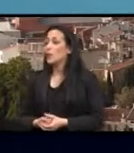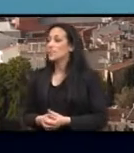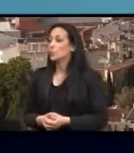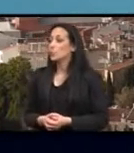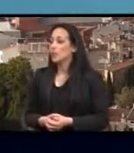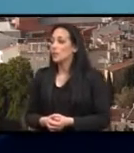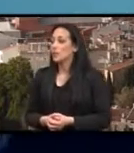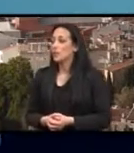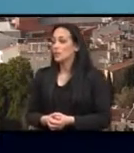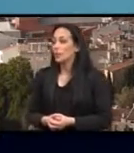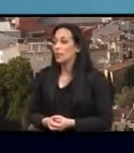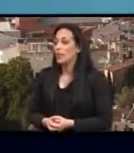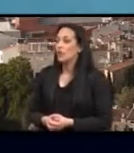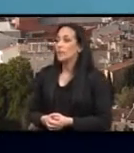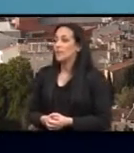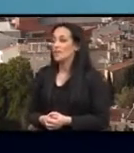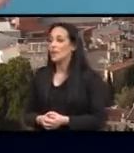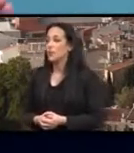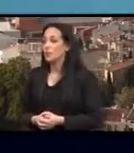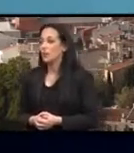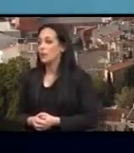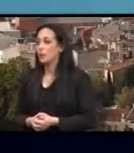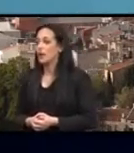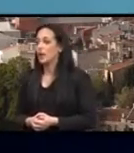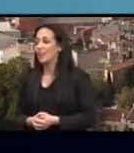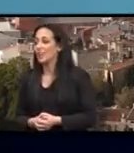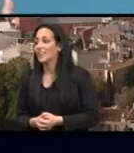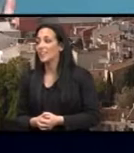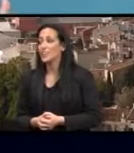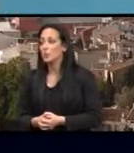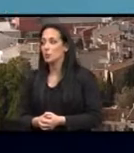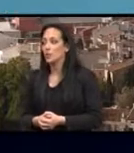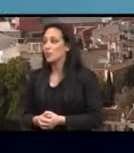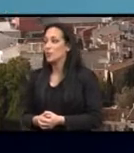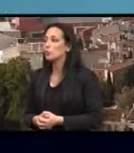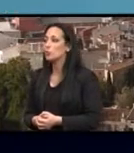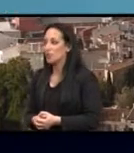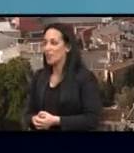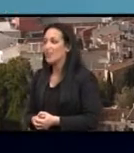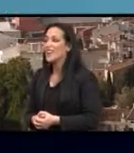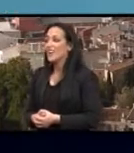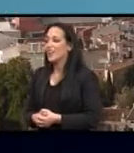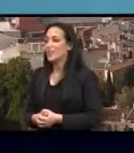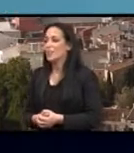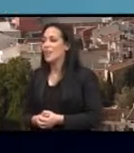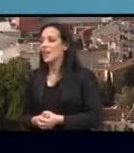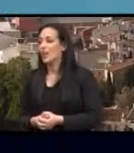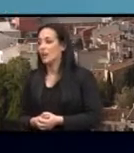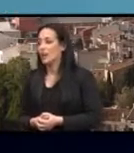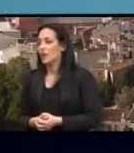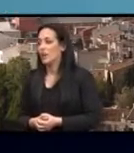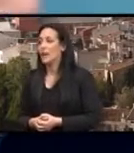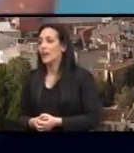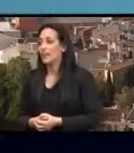Sí, jo abans de soltera vivia a Barcelona, quan em vaig casar vaig vindre a viure aquí a Terrassa i els meus veïns jo no els coneixia. Gràcies també